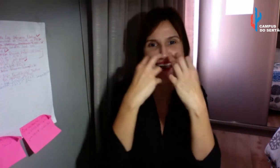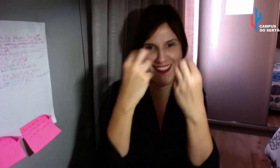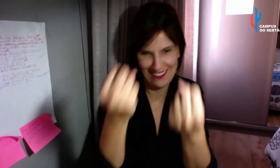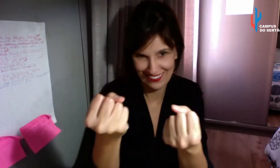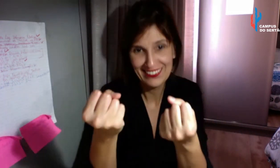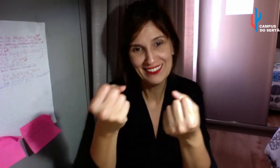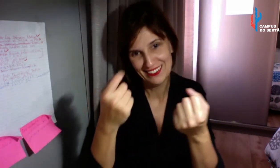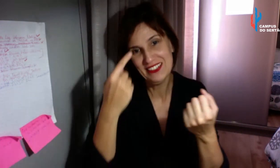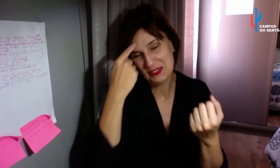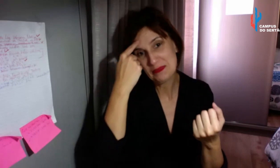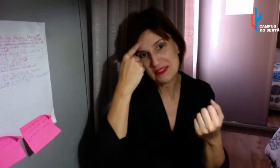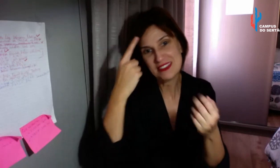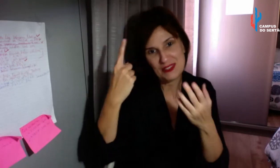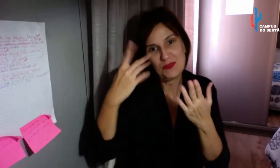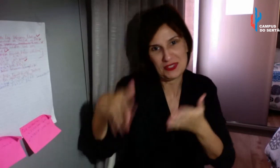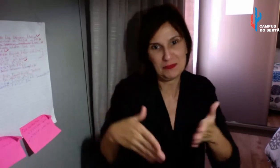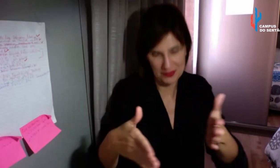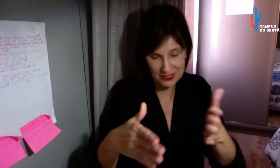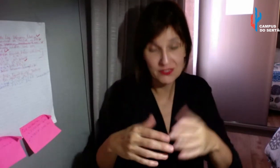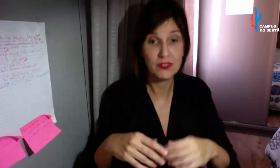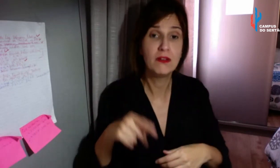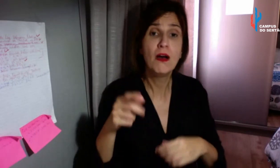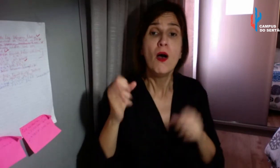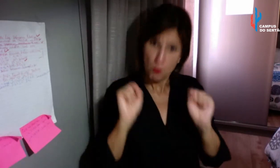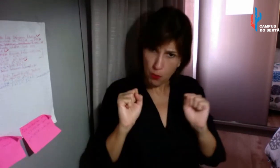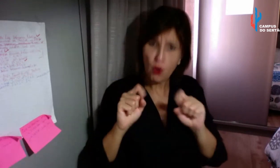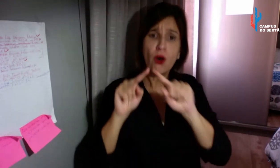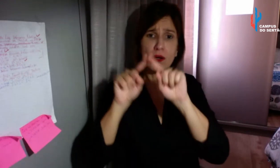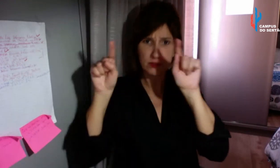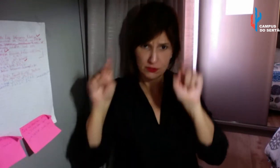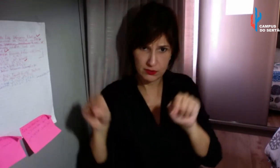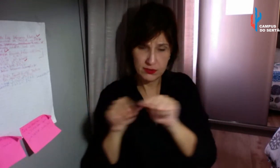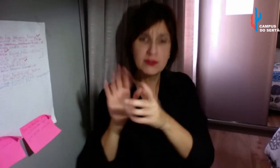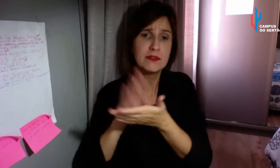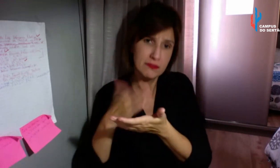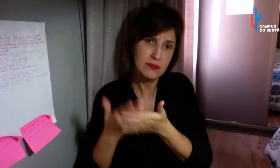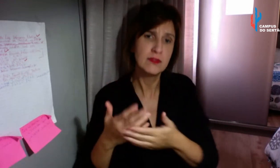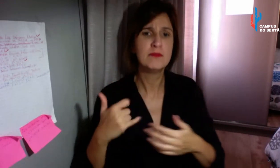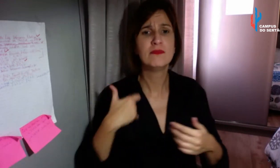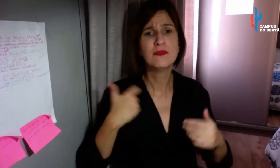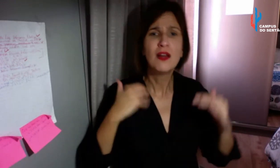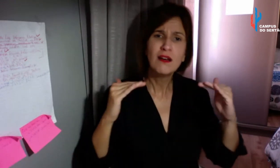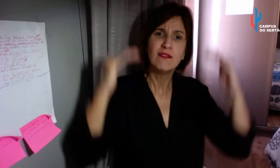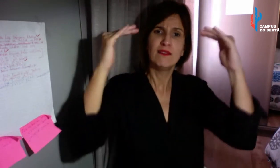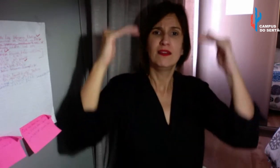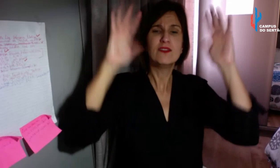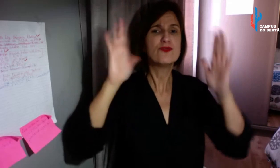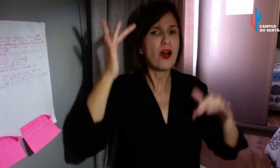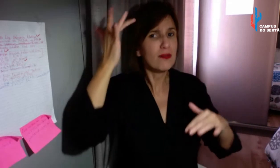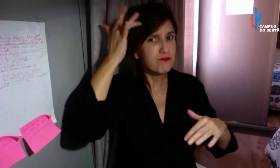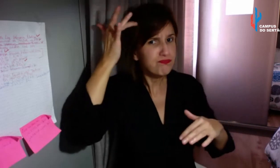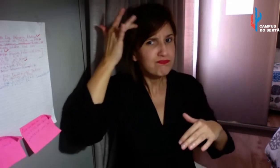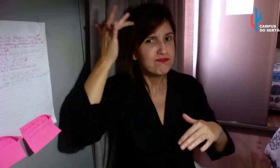e que o material possa ser feito diretamente a partir da língua de sinais. Esse é um encaminhamento que nós temos, é uma